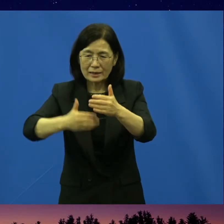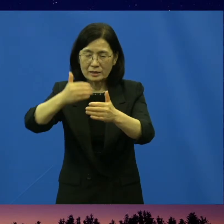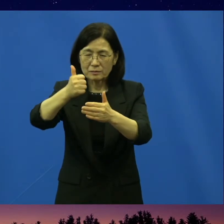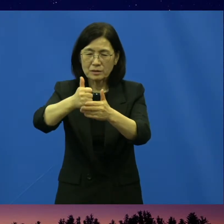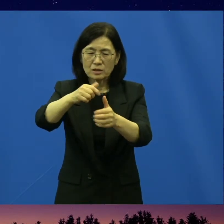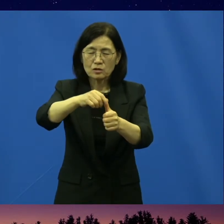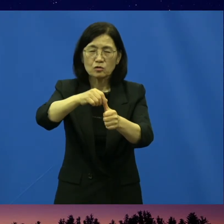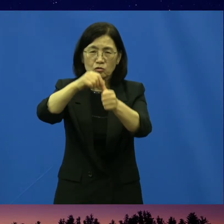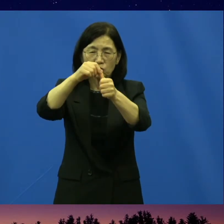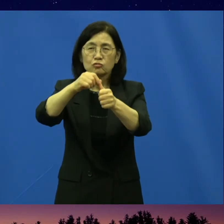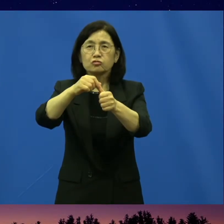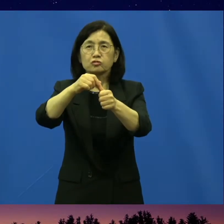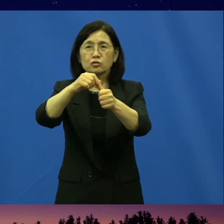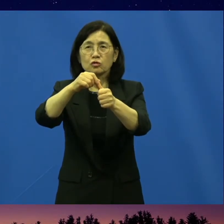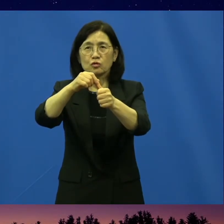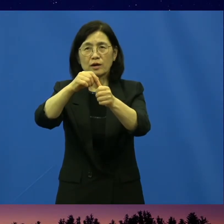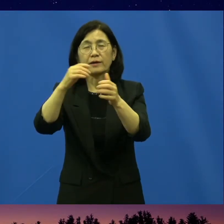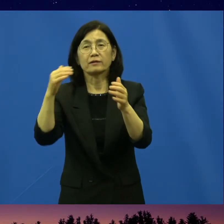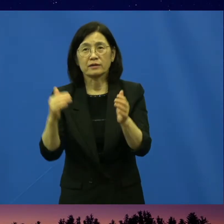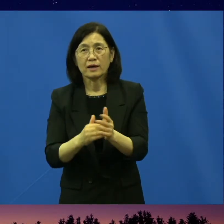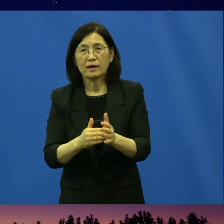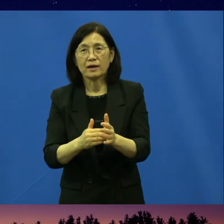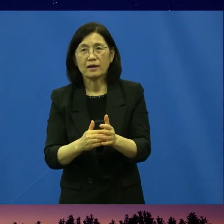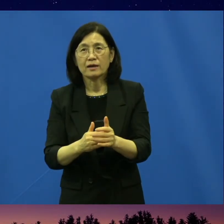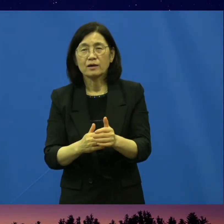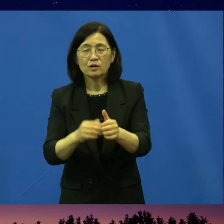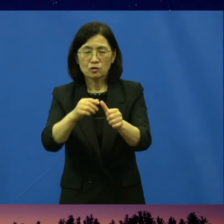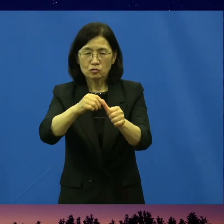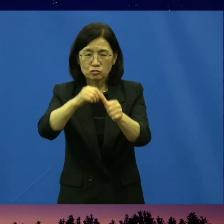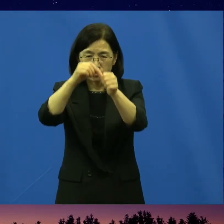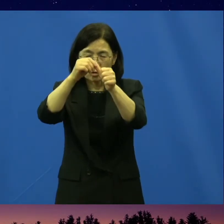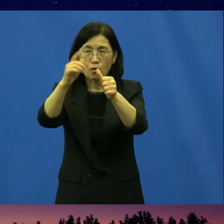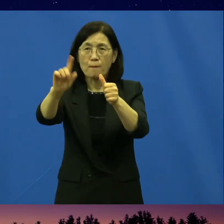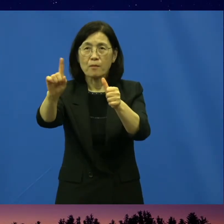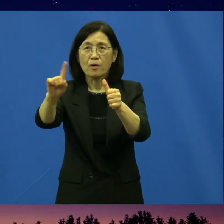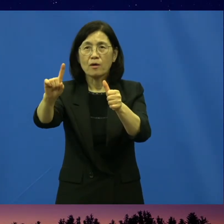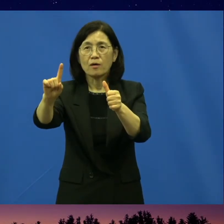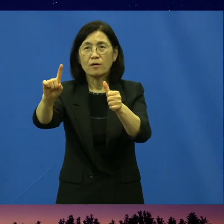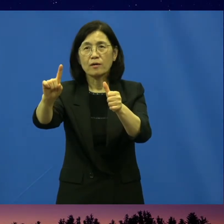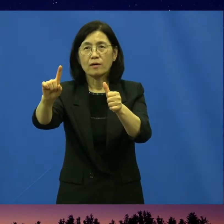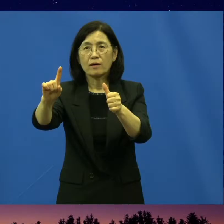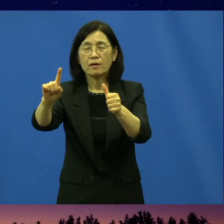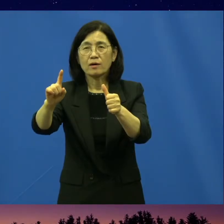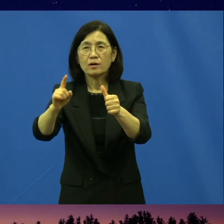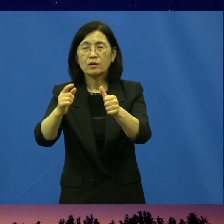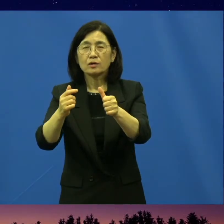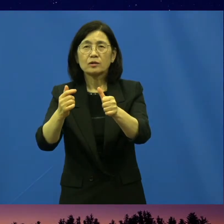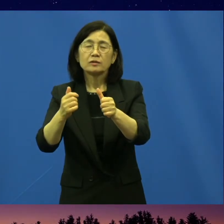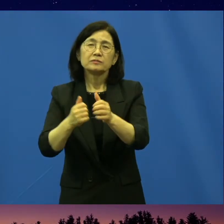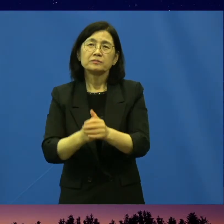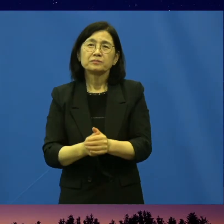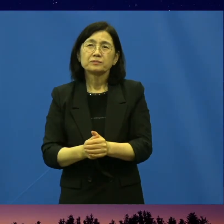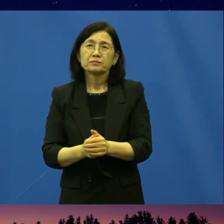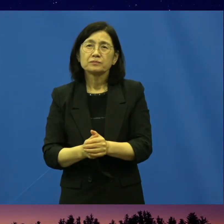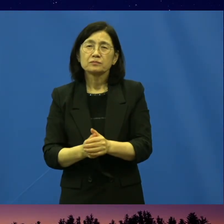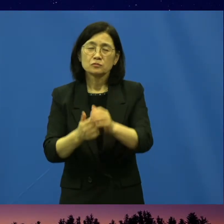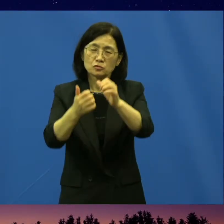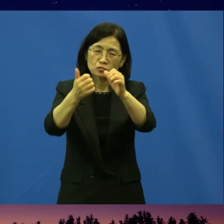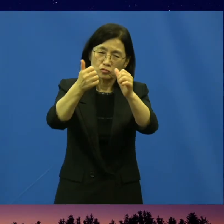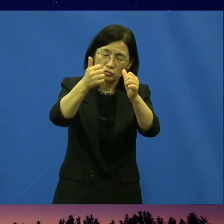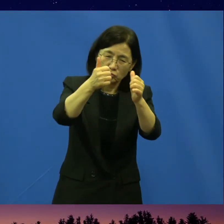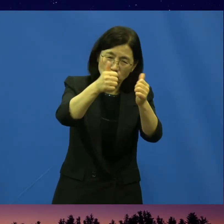구속이라는 단어가 뭘까요? 죽음으로부터 구원을 받을 대가를 우리가 죽어야